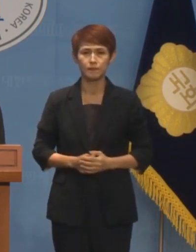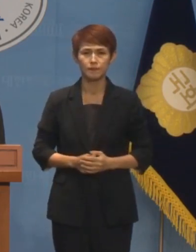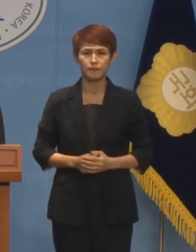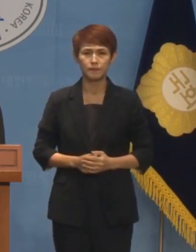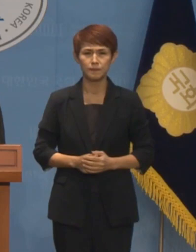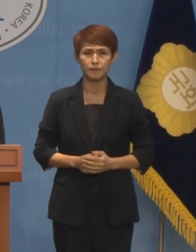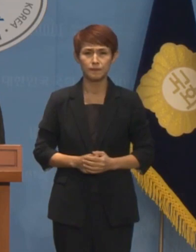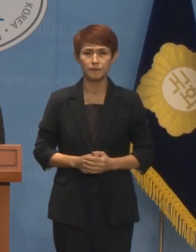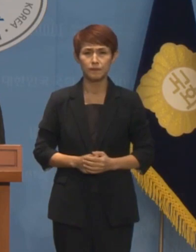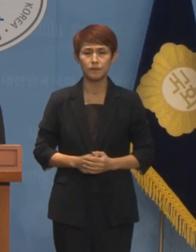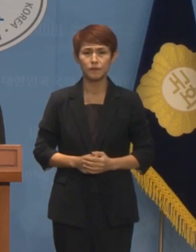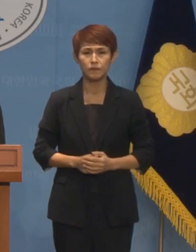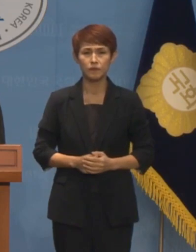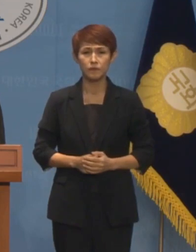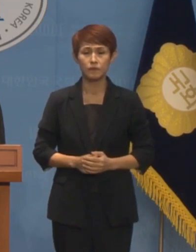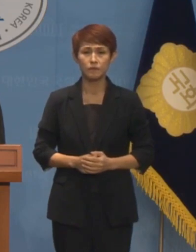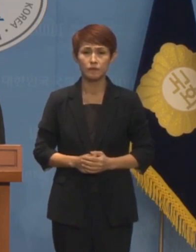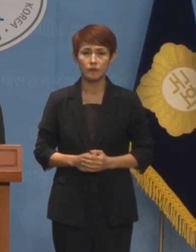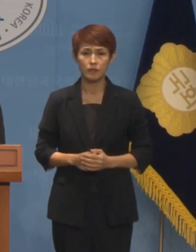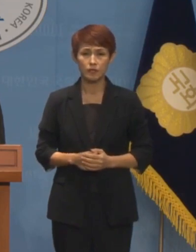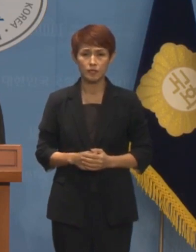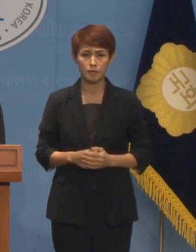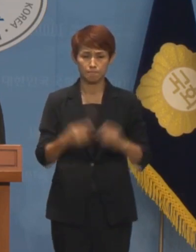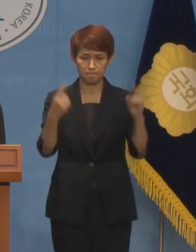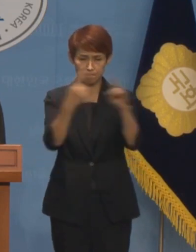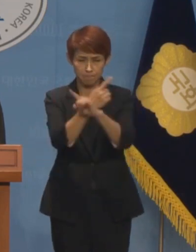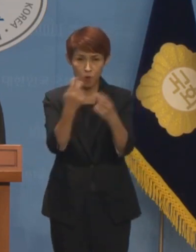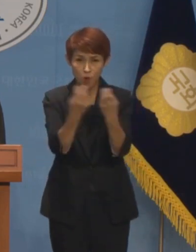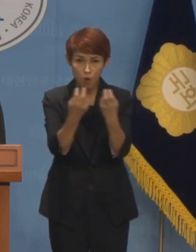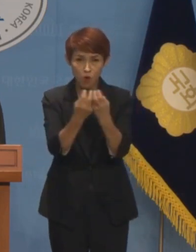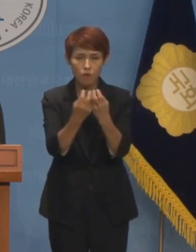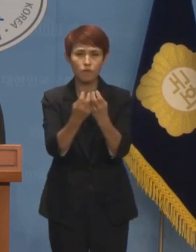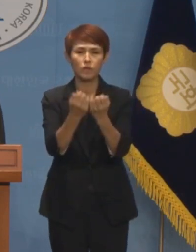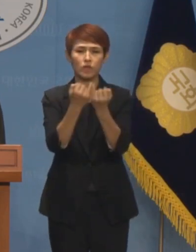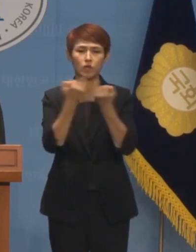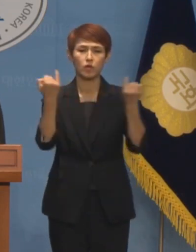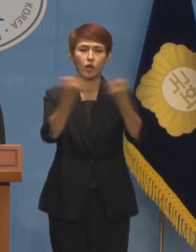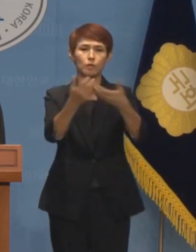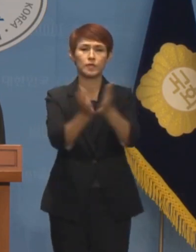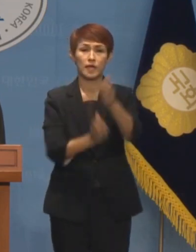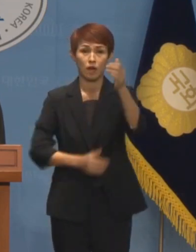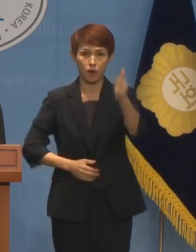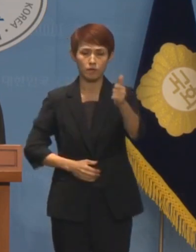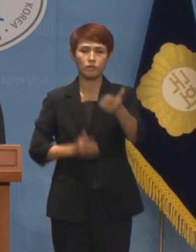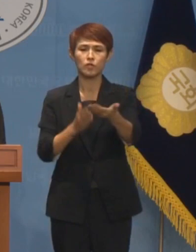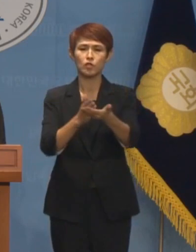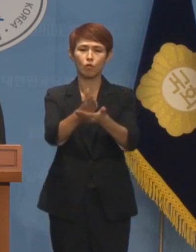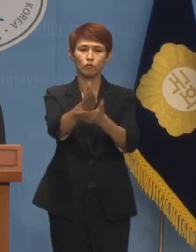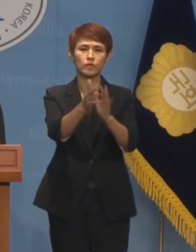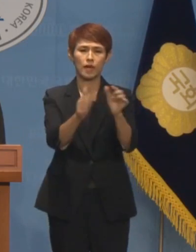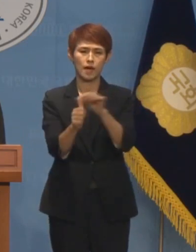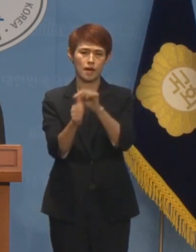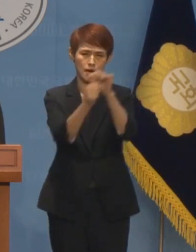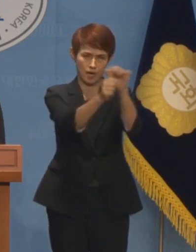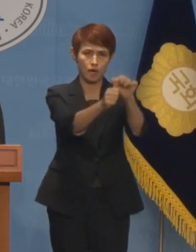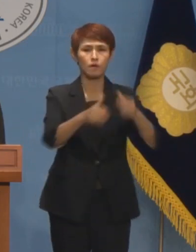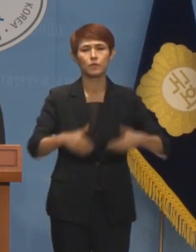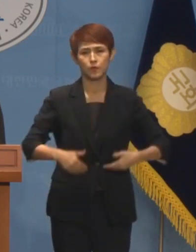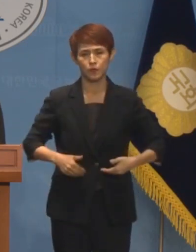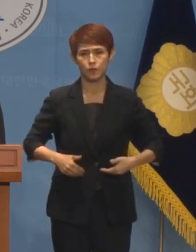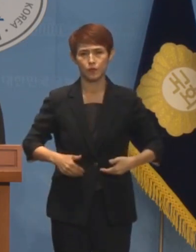합니다. 전면적 대응의 첫걸음은 여성가족부 장관을 전문적인 인사로 세우는